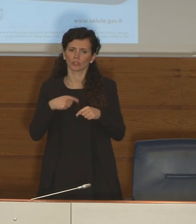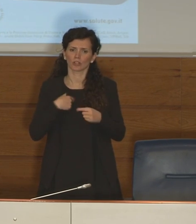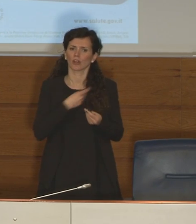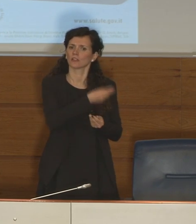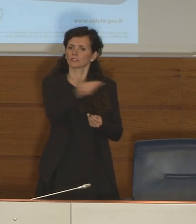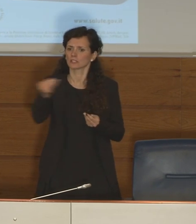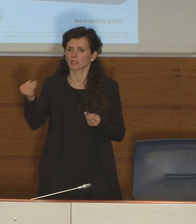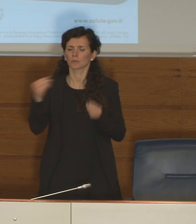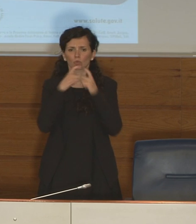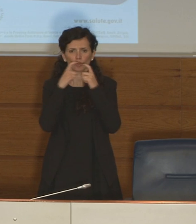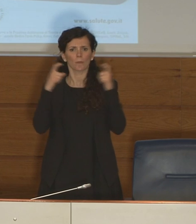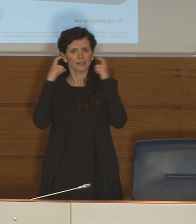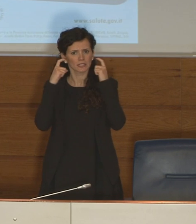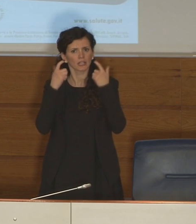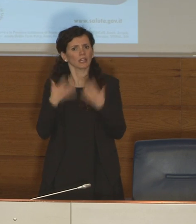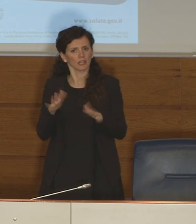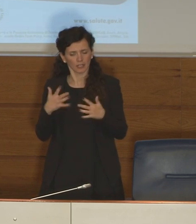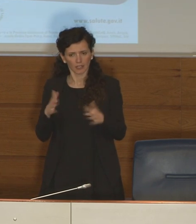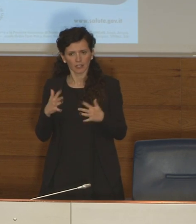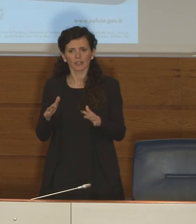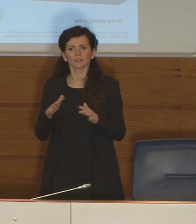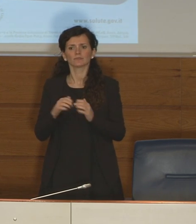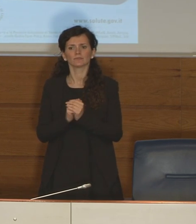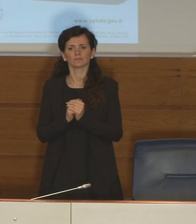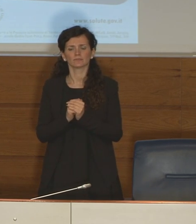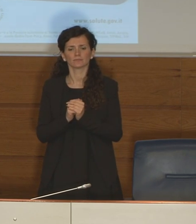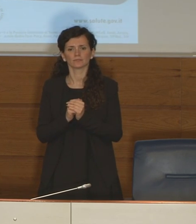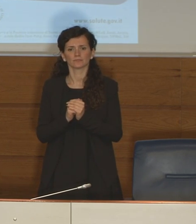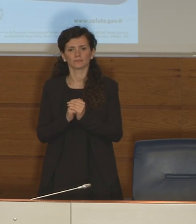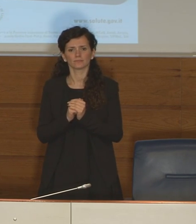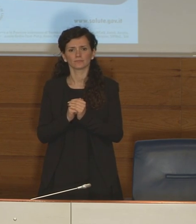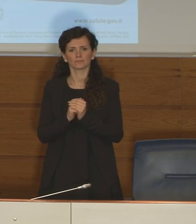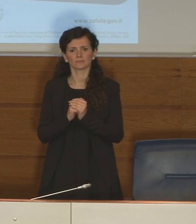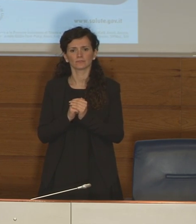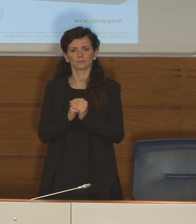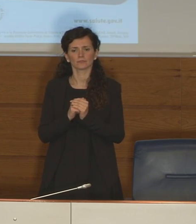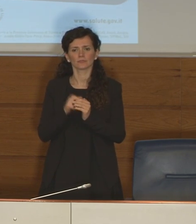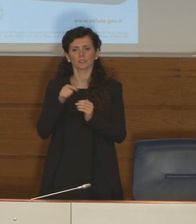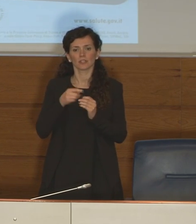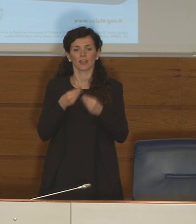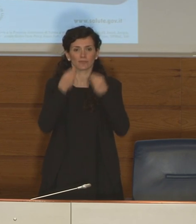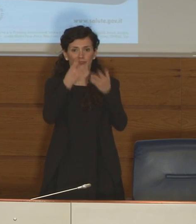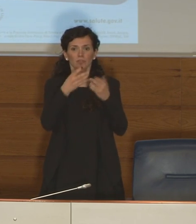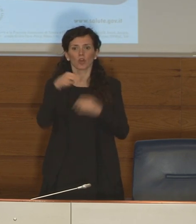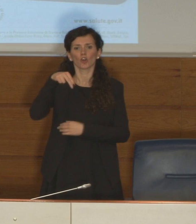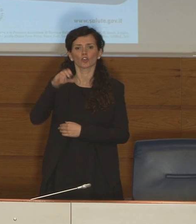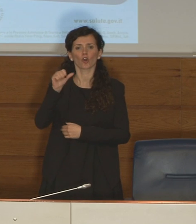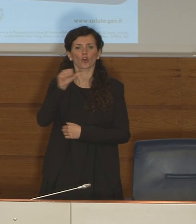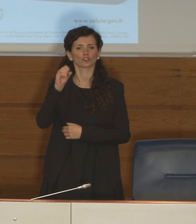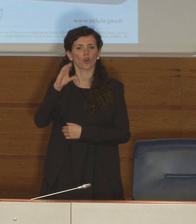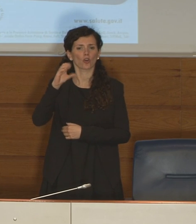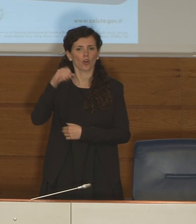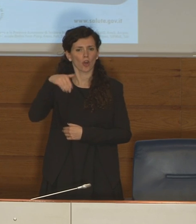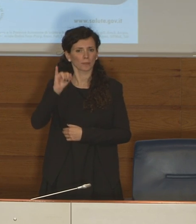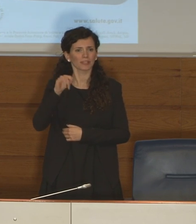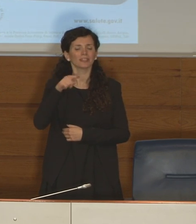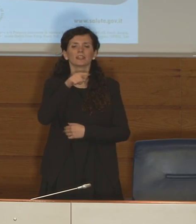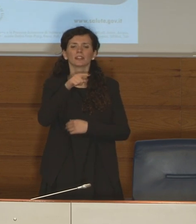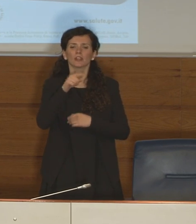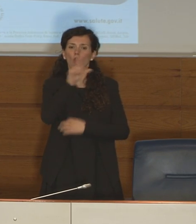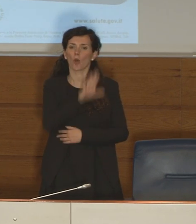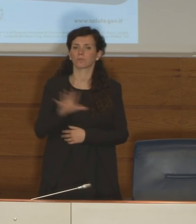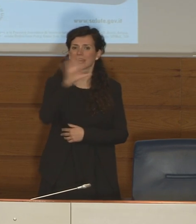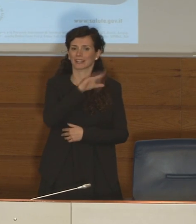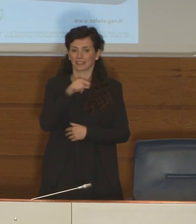ai nosocomi della della lombardia si tratta di delle